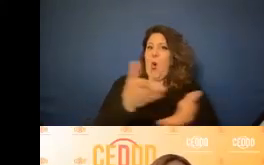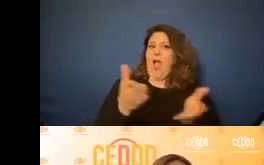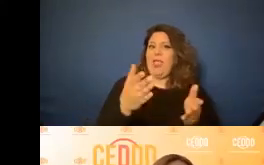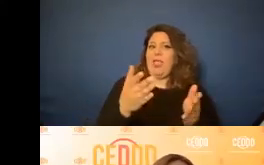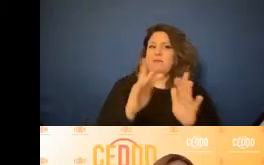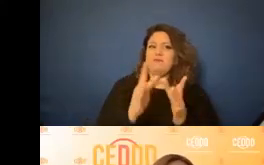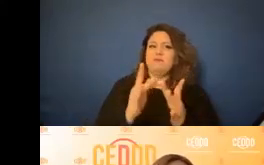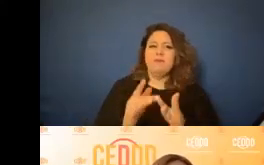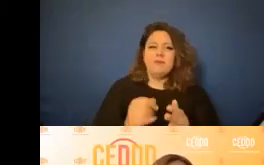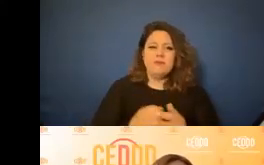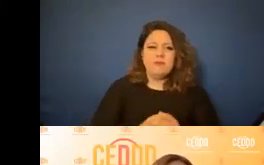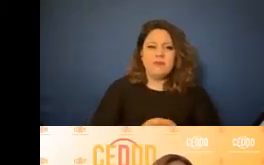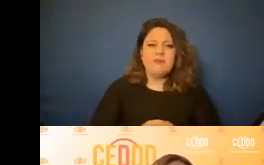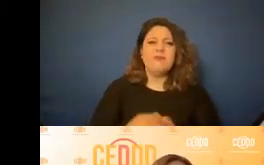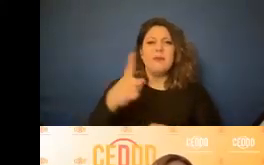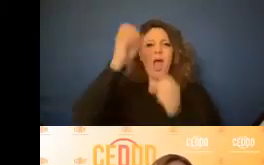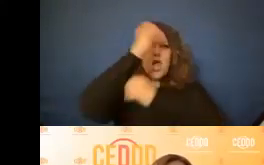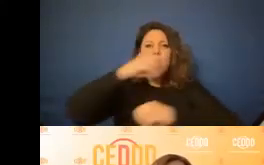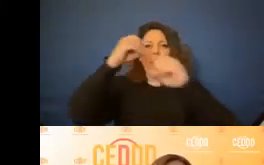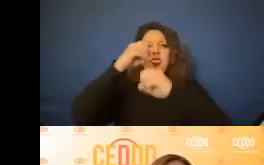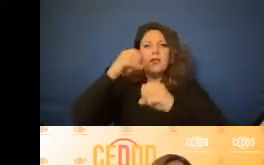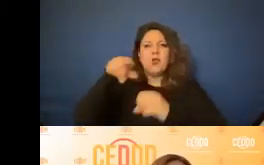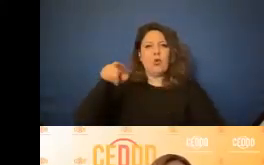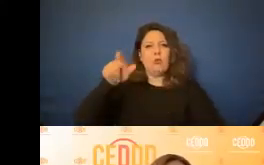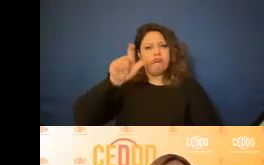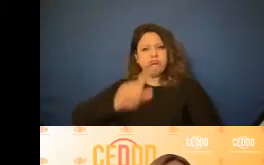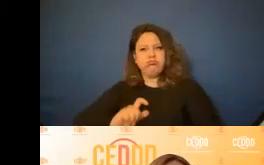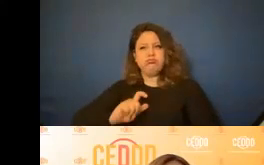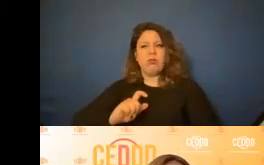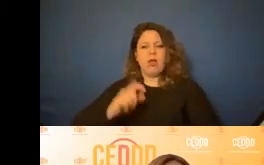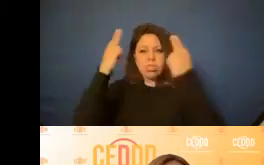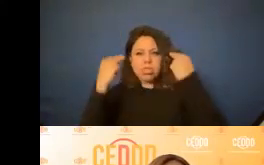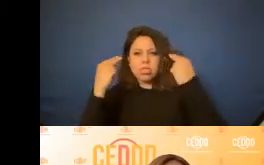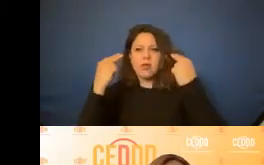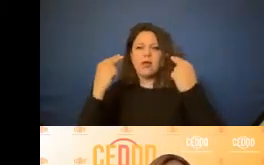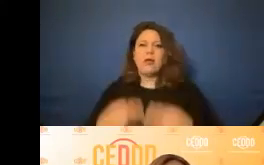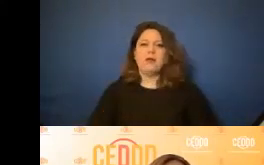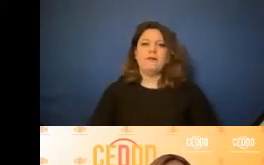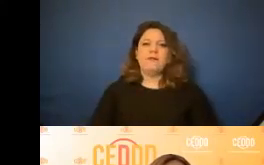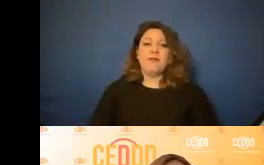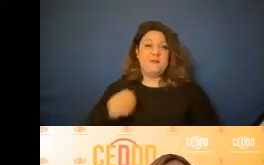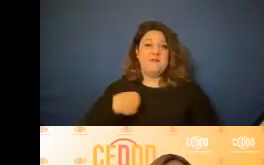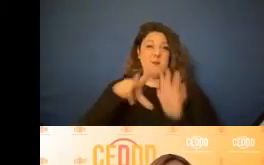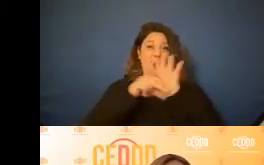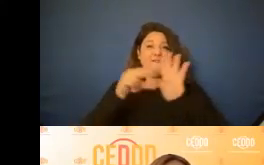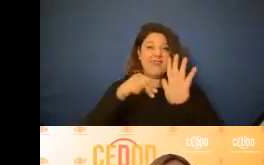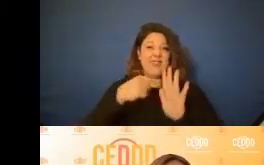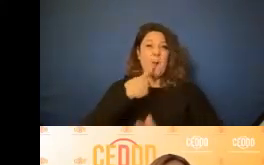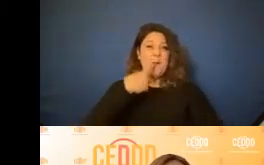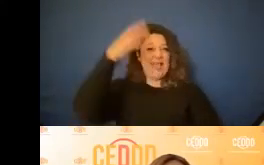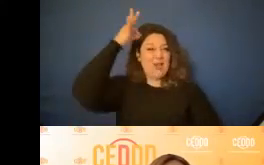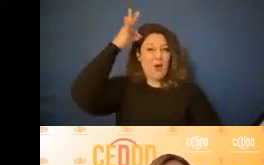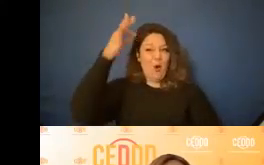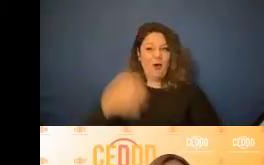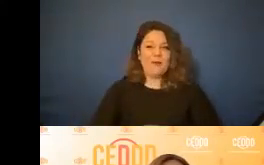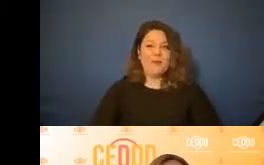daño, ese concepto de humillación, que es el que se pretende ver con ese pequeño vídeo del pelirrojo, y el abuso de poder, porque